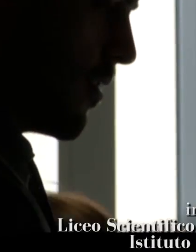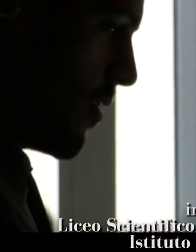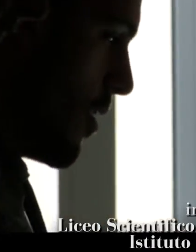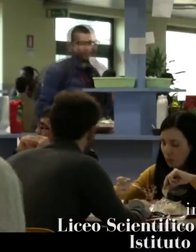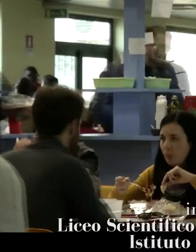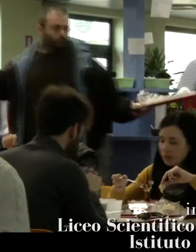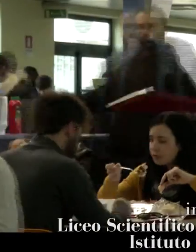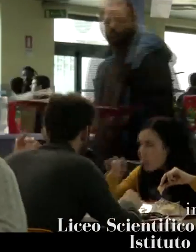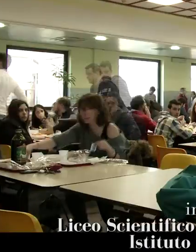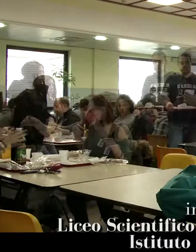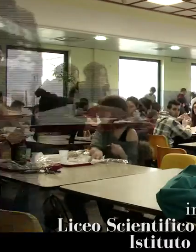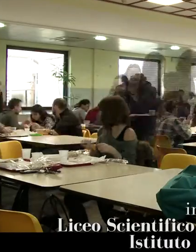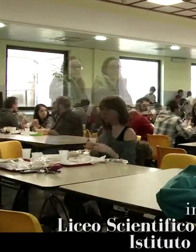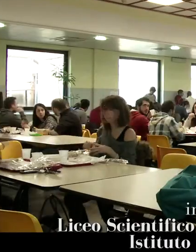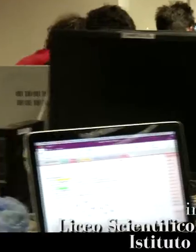i